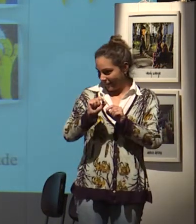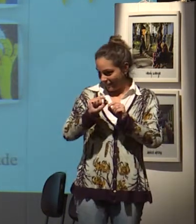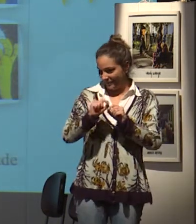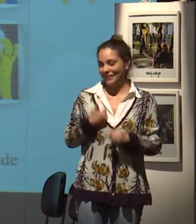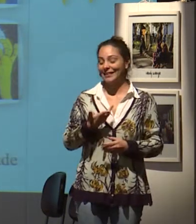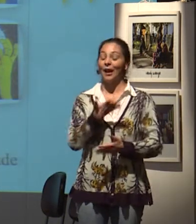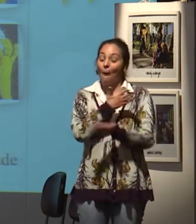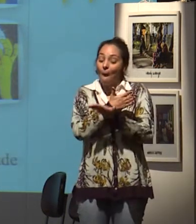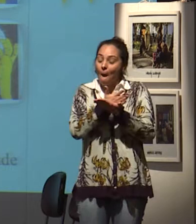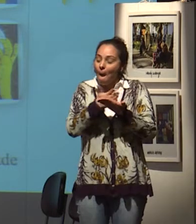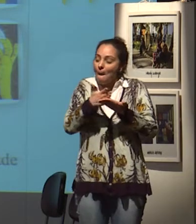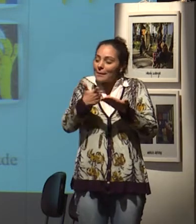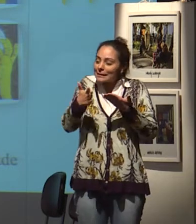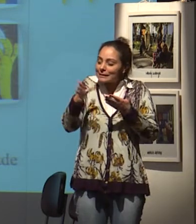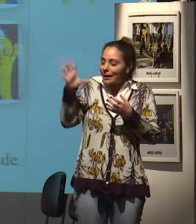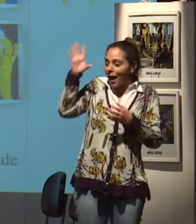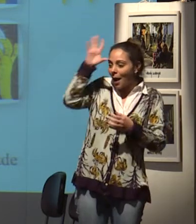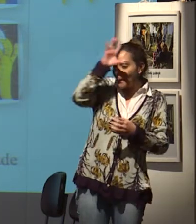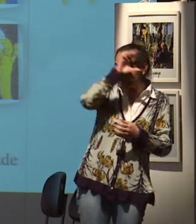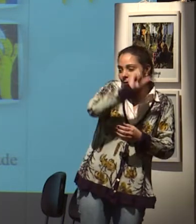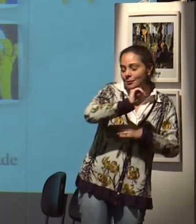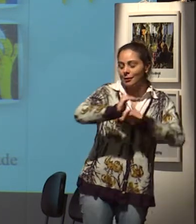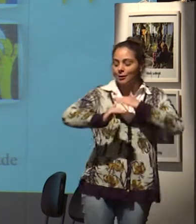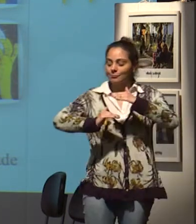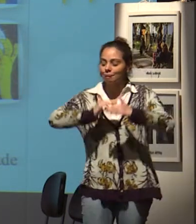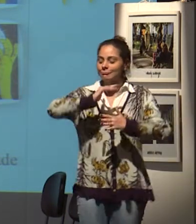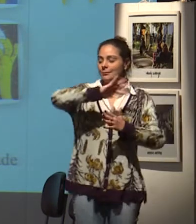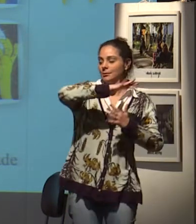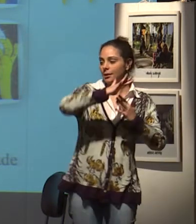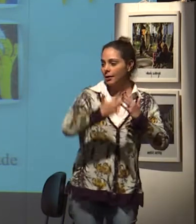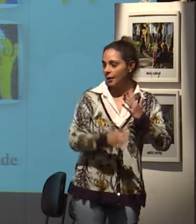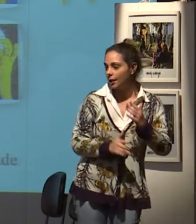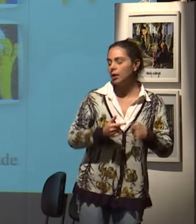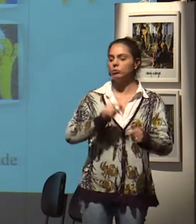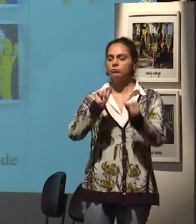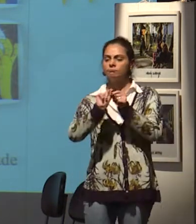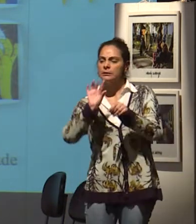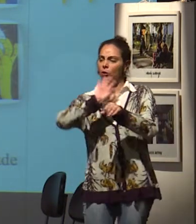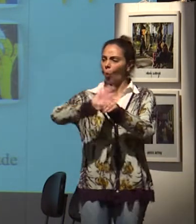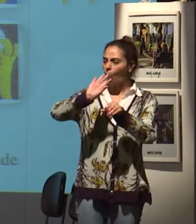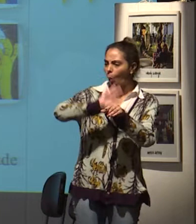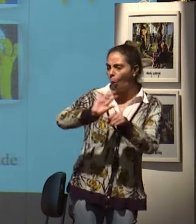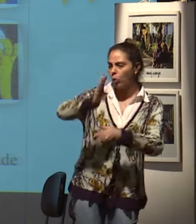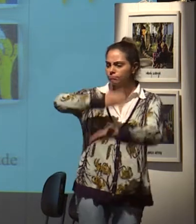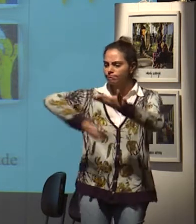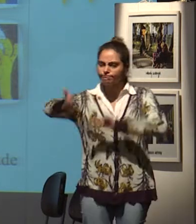Depois foi quando eu descobri, e foi quando eu comecei a aprender e me aprofundar cada vez mais na língua de sinais. Eu fiz